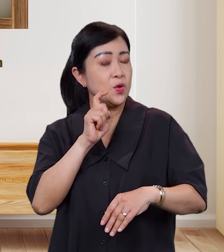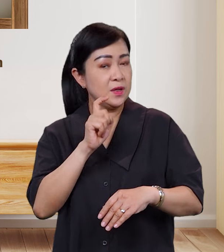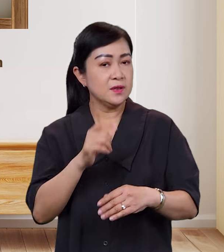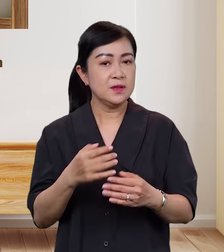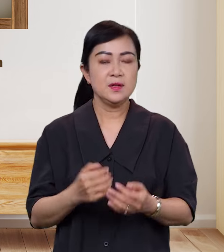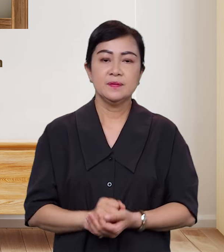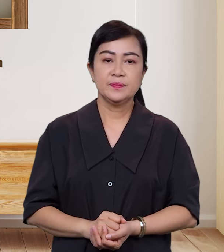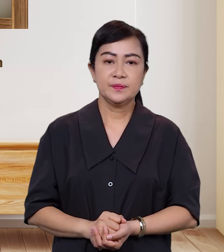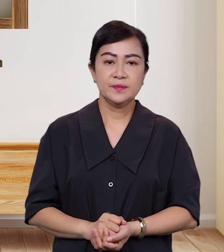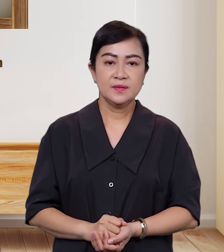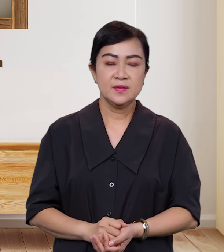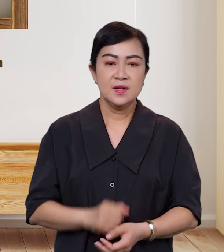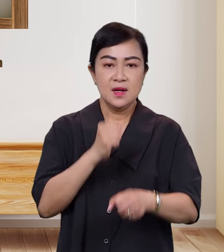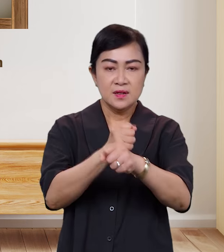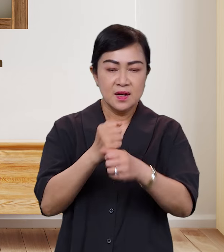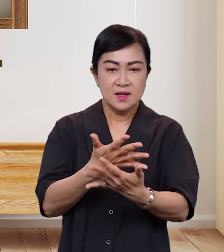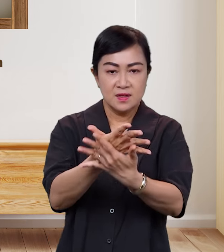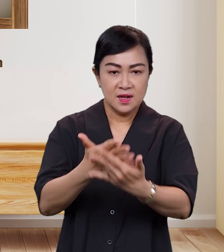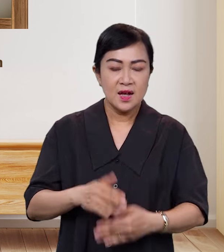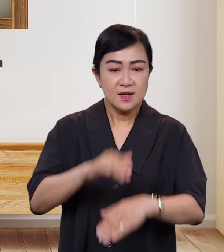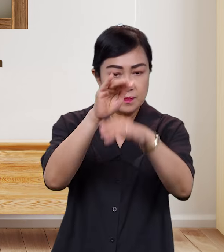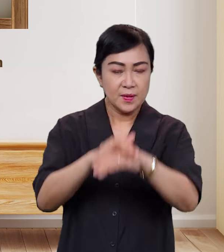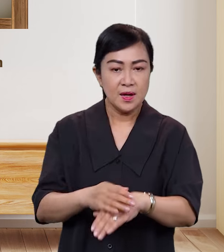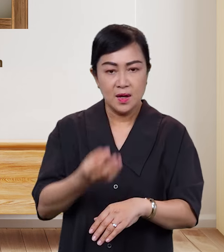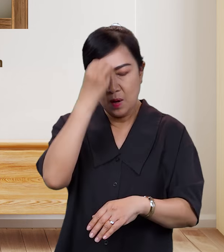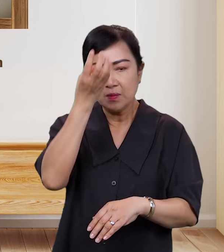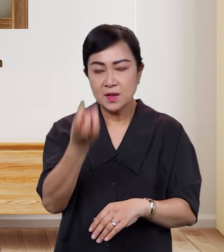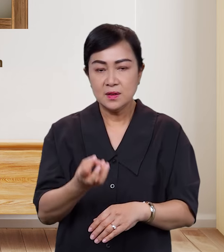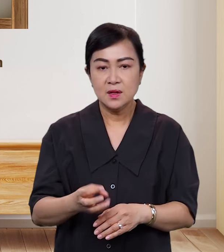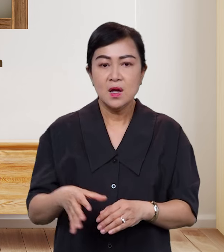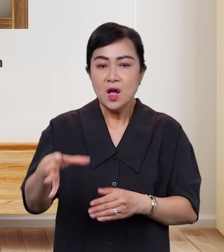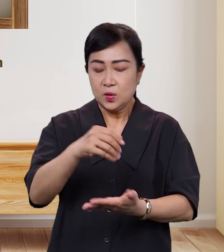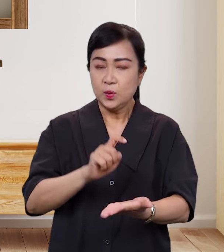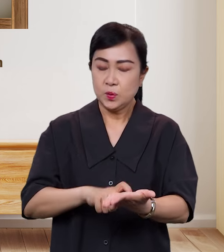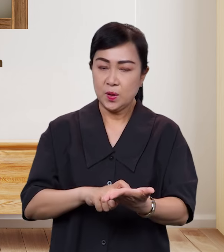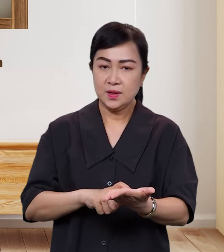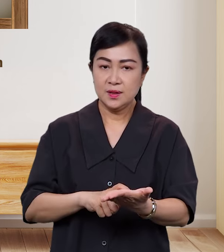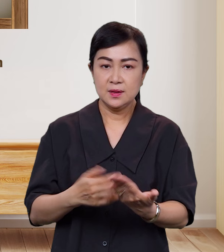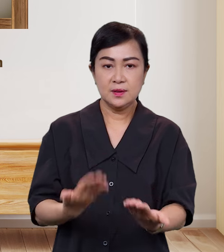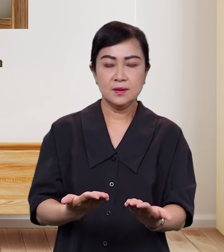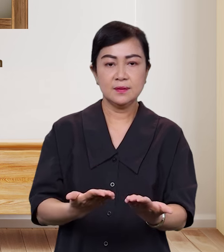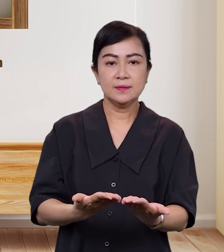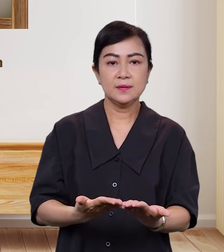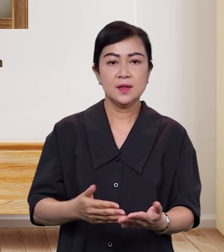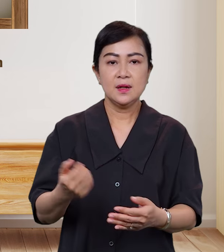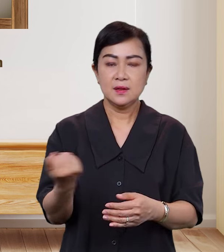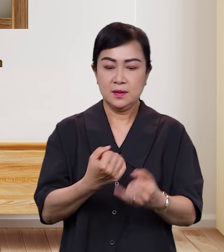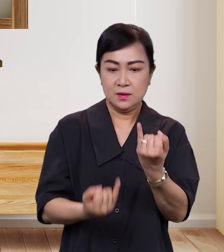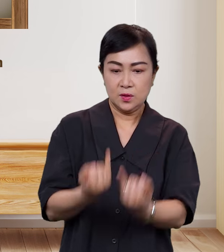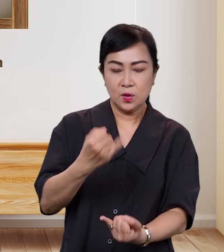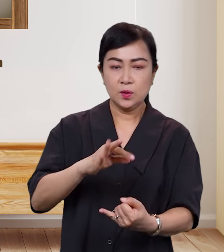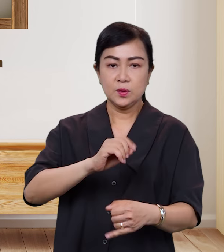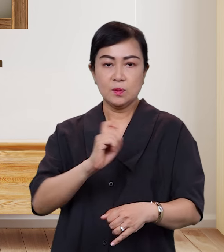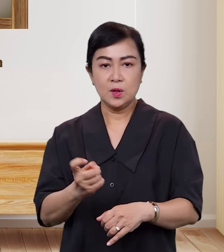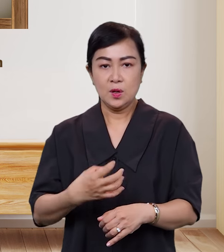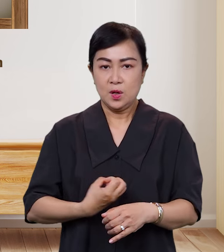độ. Người làm nghề chài lưới, ít học, người làm nghề thu thuế. Thế nhưng, sau khi được